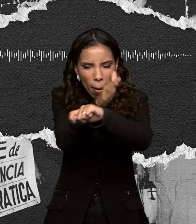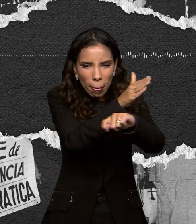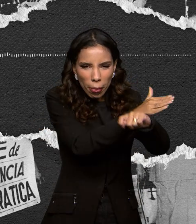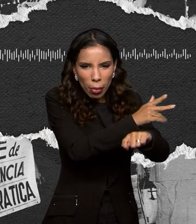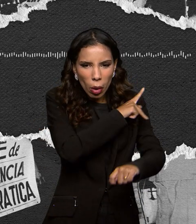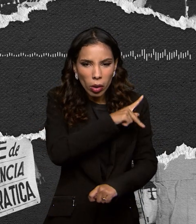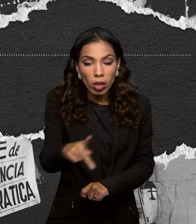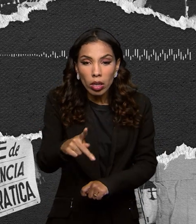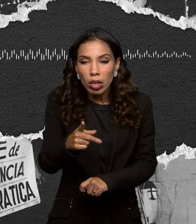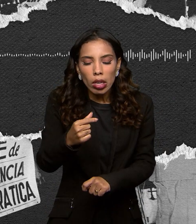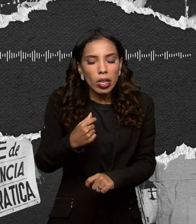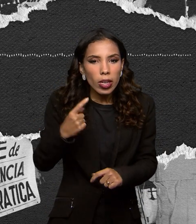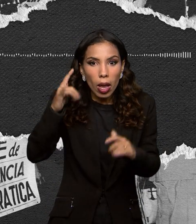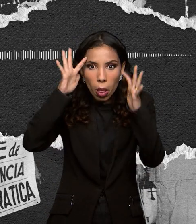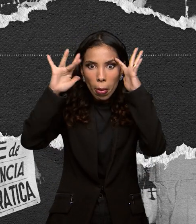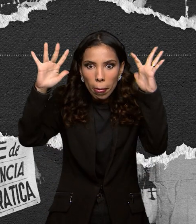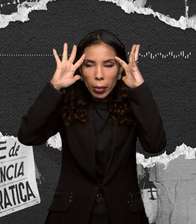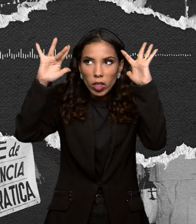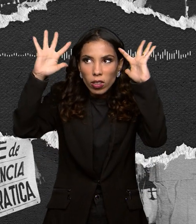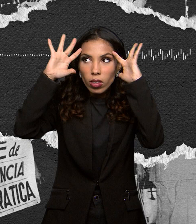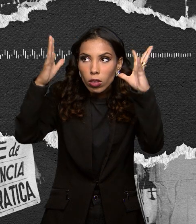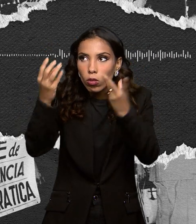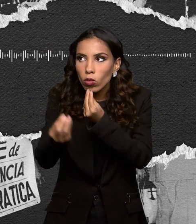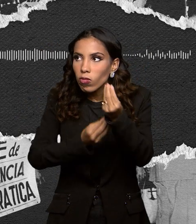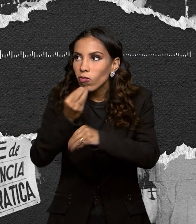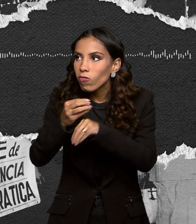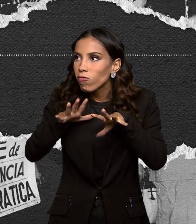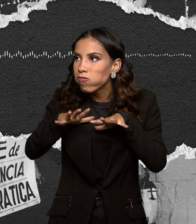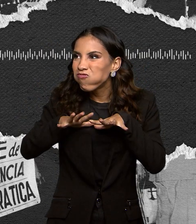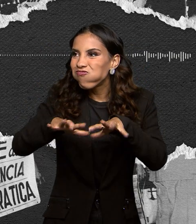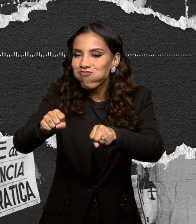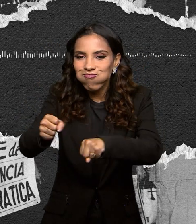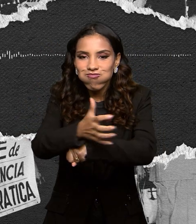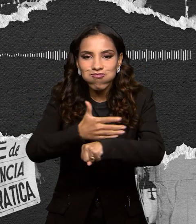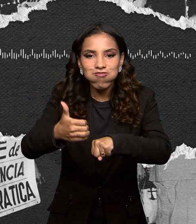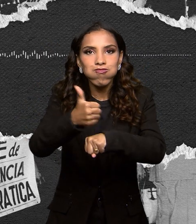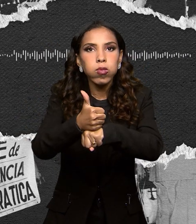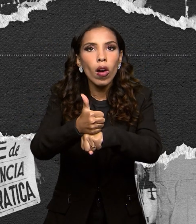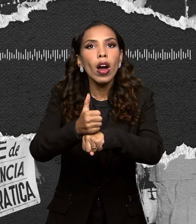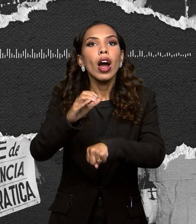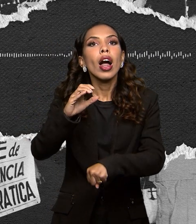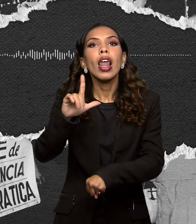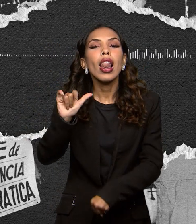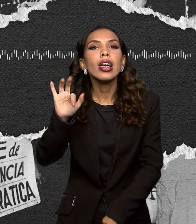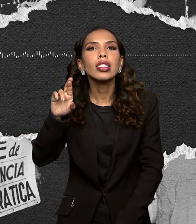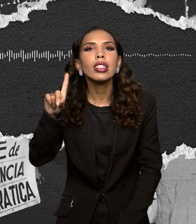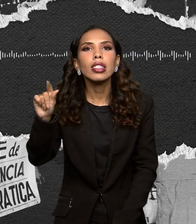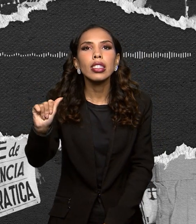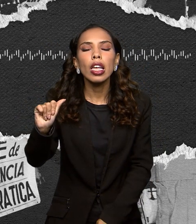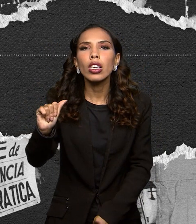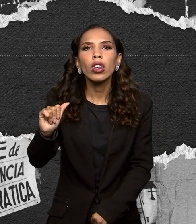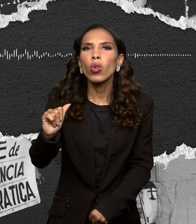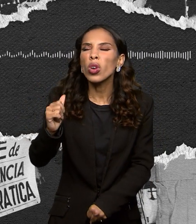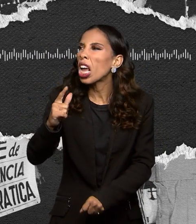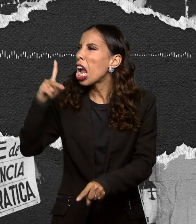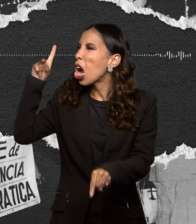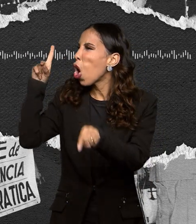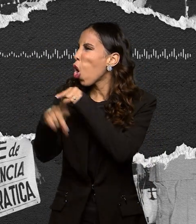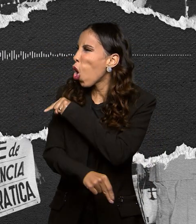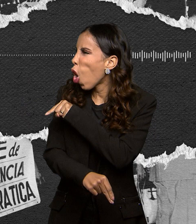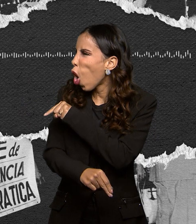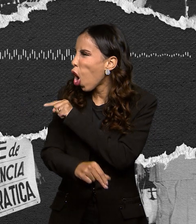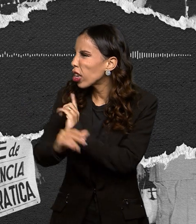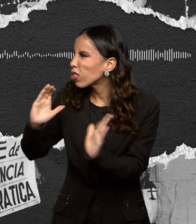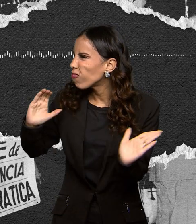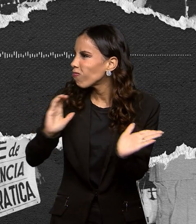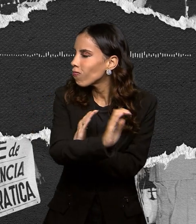por golpes desde Getúlio Vargas. Na entrevista, Lacerda defendeu a interrupção de qualquer ajuda econômica ao Brasil e que Jango